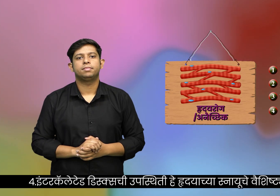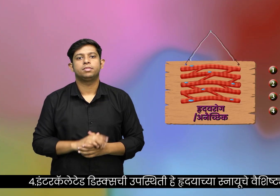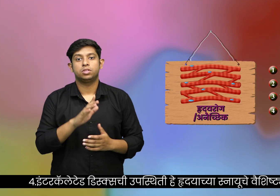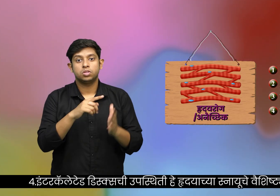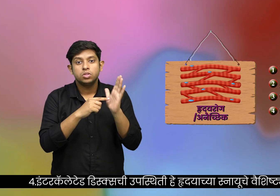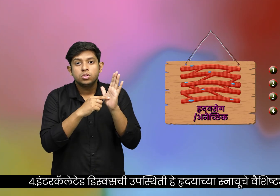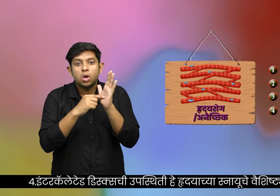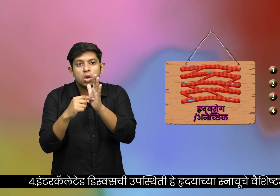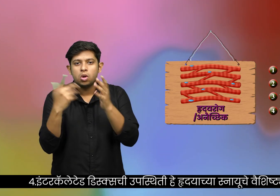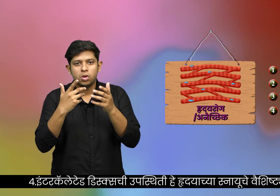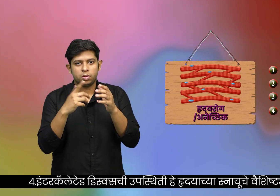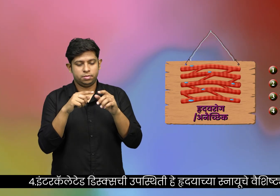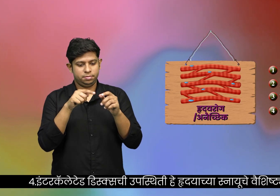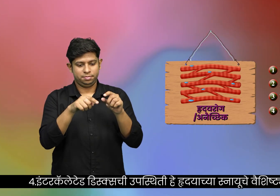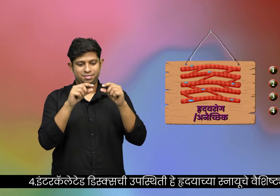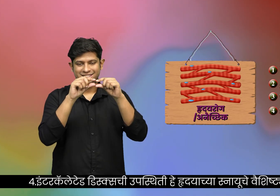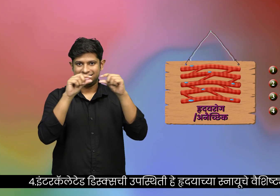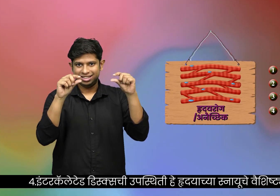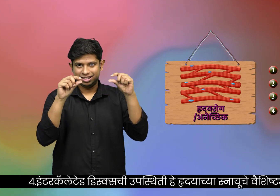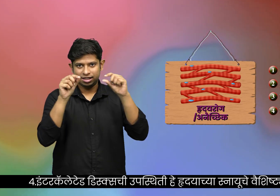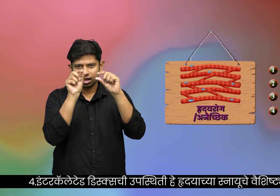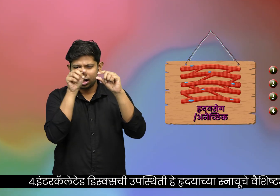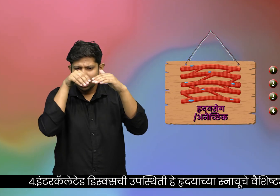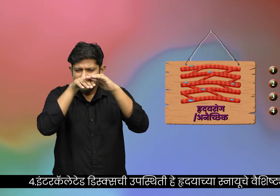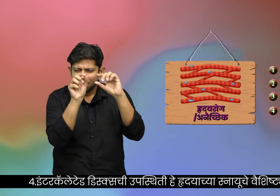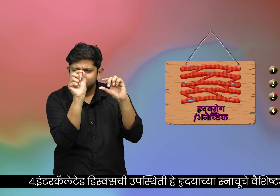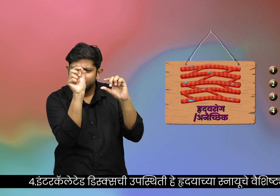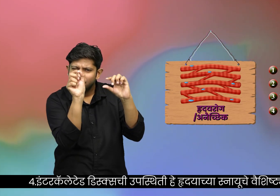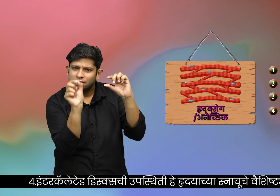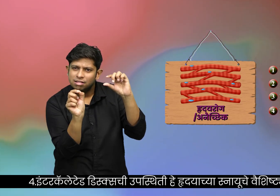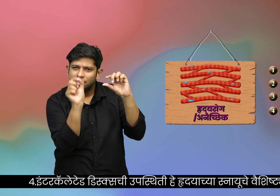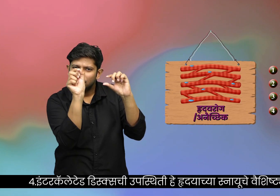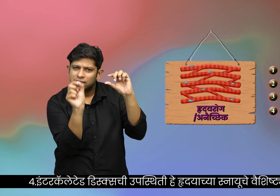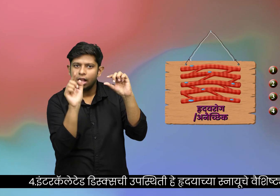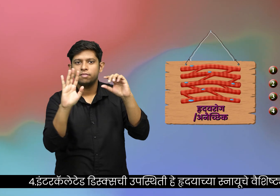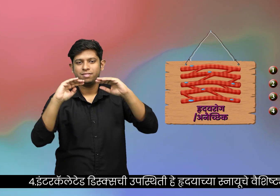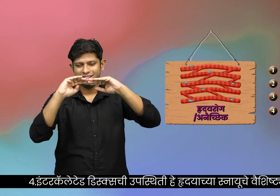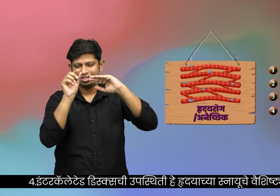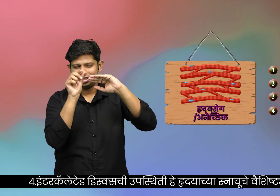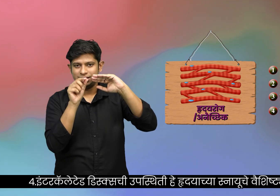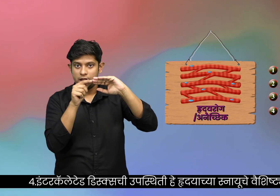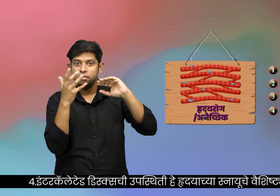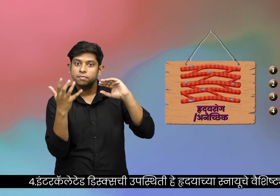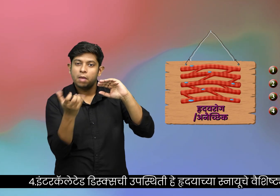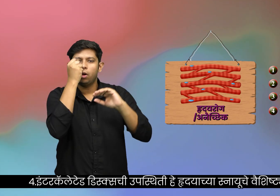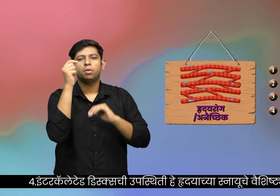चौथा, इंटरकॅलेटेड डिस्कची उपस्थिती हे हृदयाचे सप्तायूचे वैशिष्ट्यपूर्ण वैशिष्ट्य